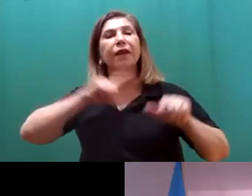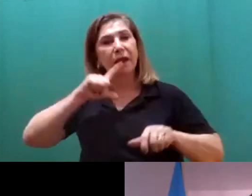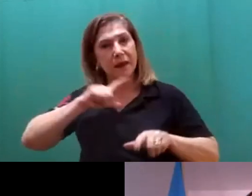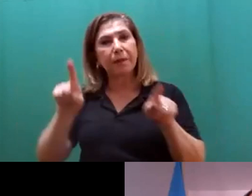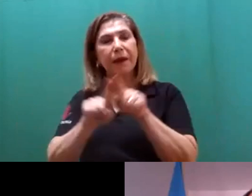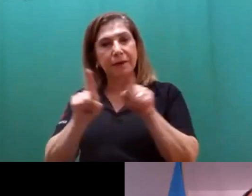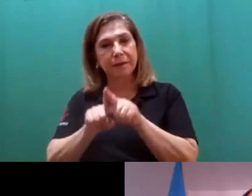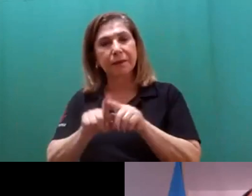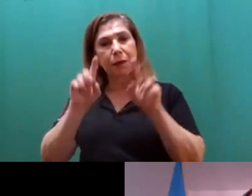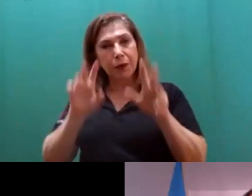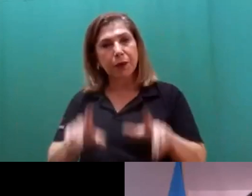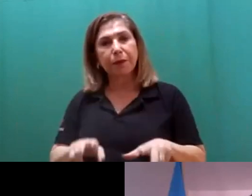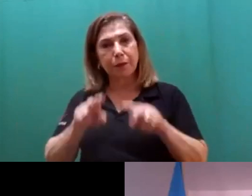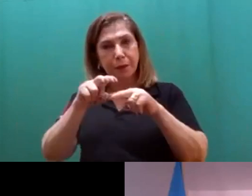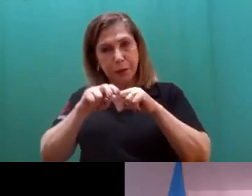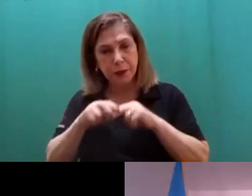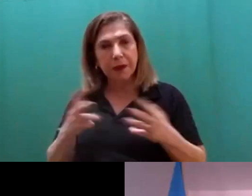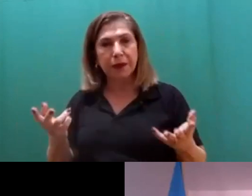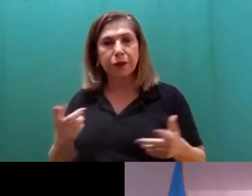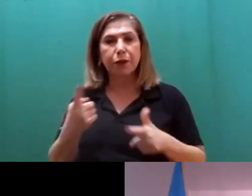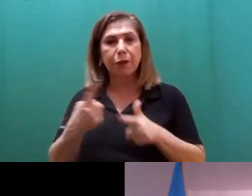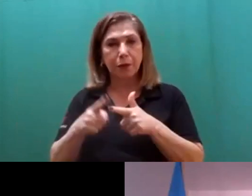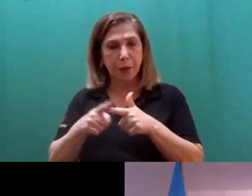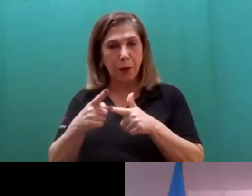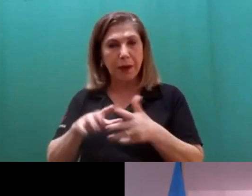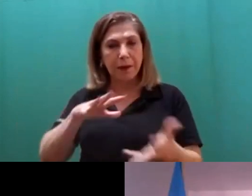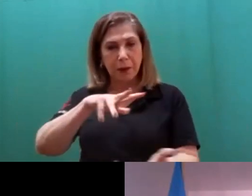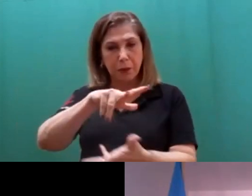para os problemas globais.